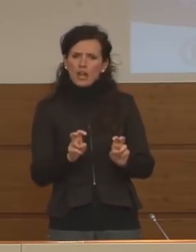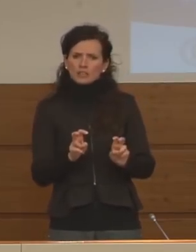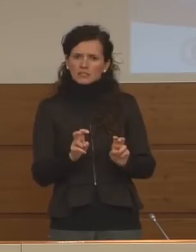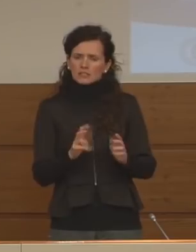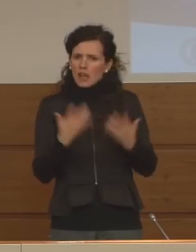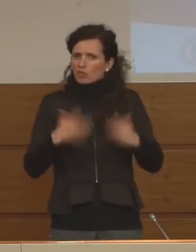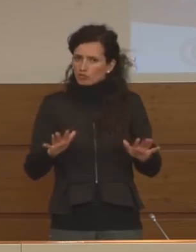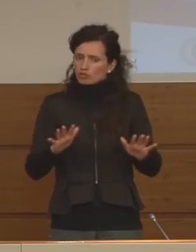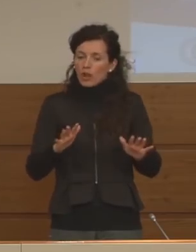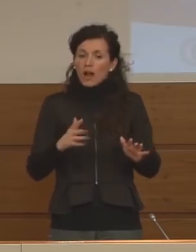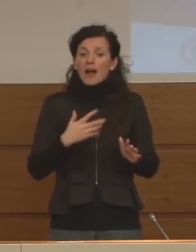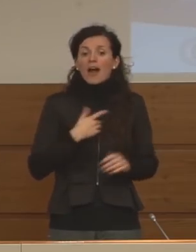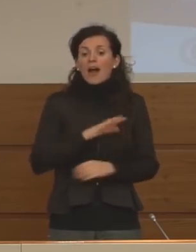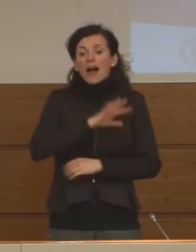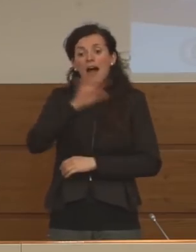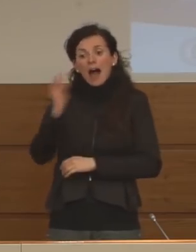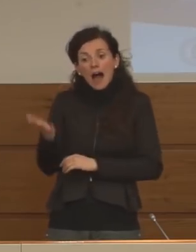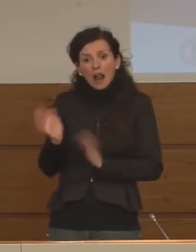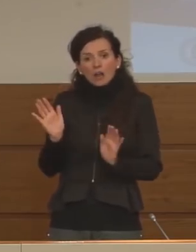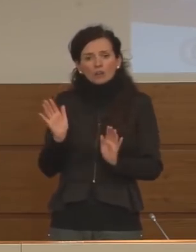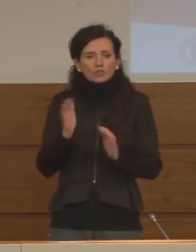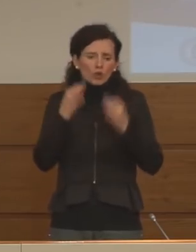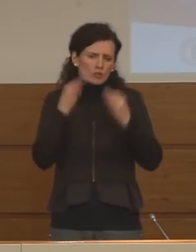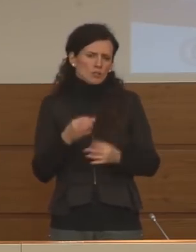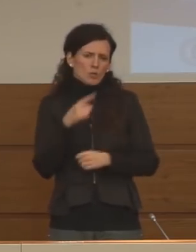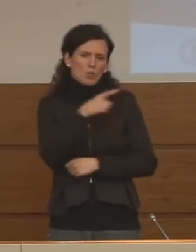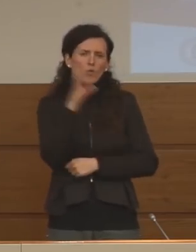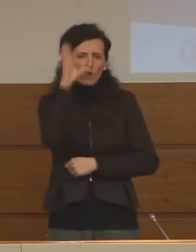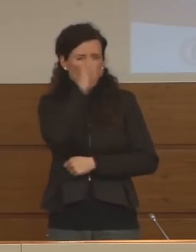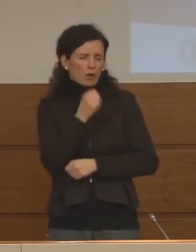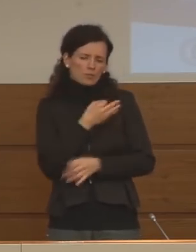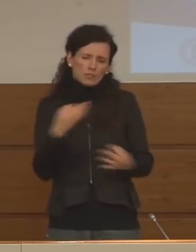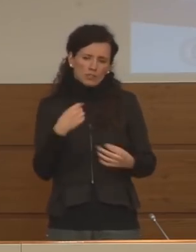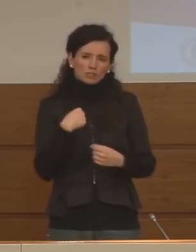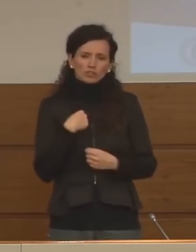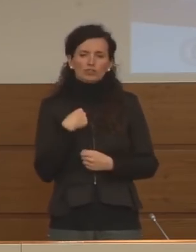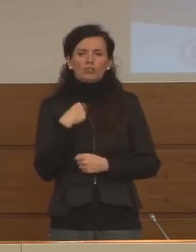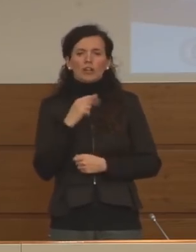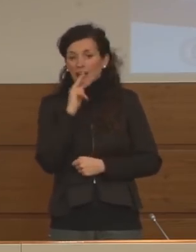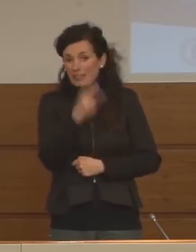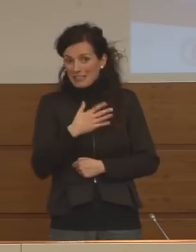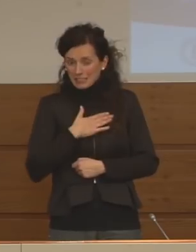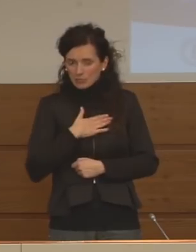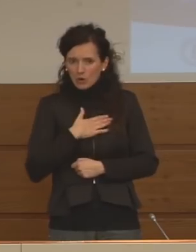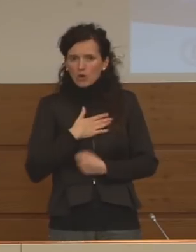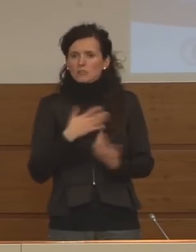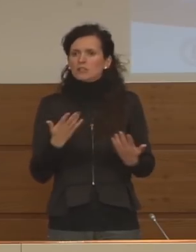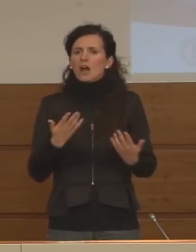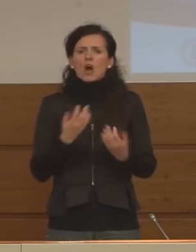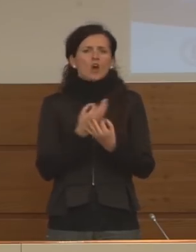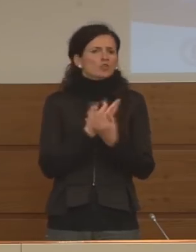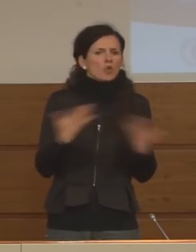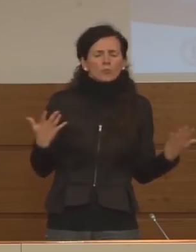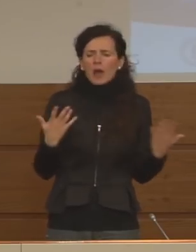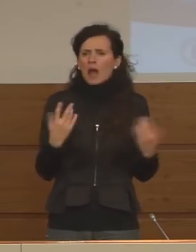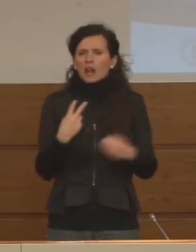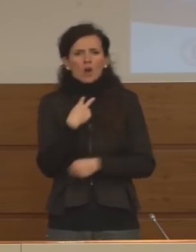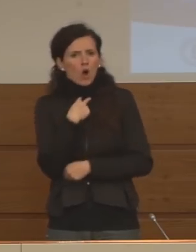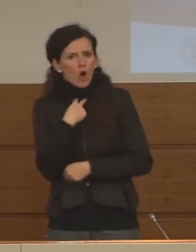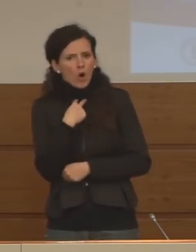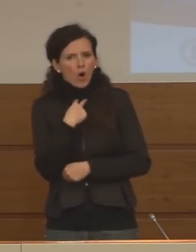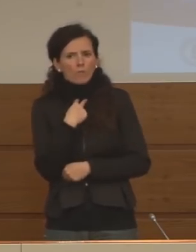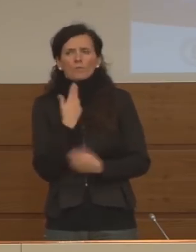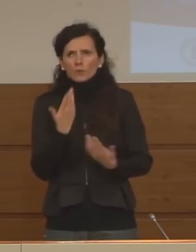lo lascio come lei capirà e ovvio giusto e comprensibile che